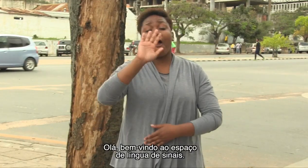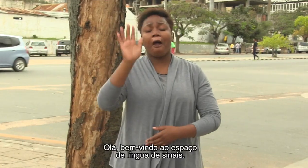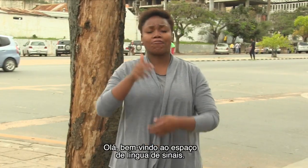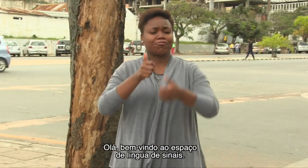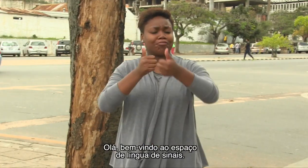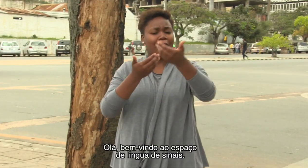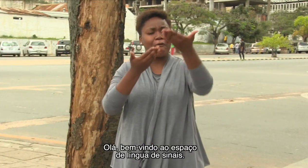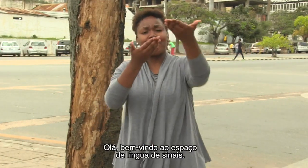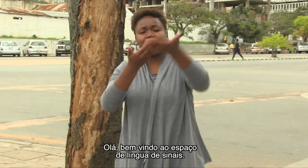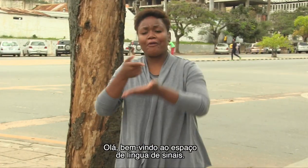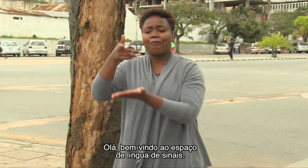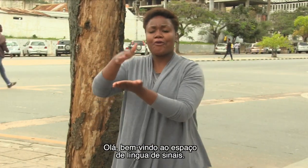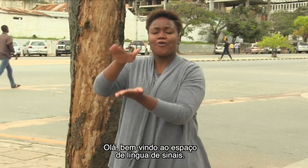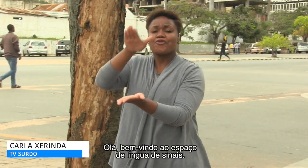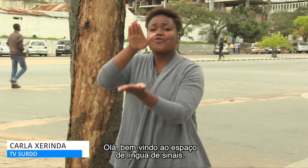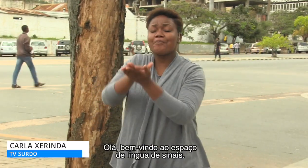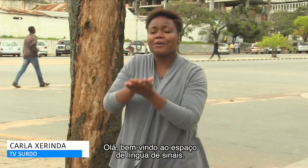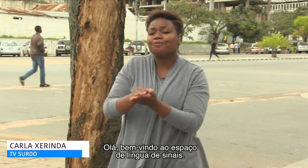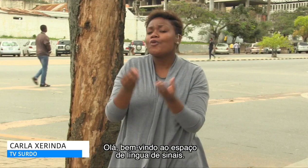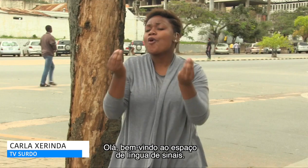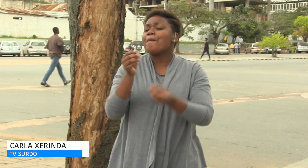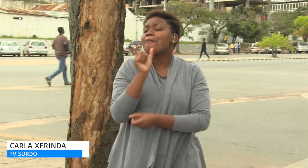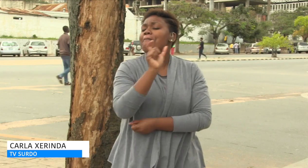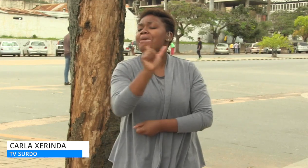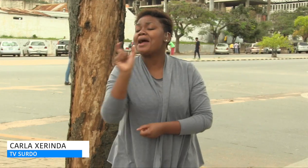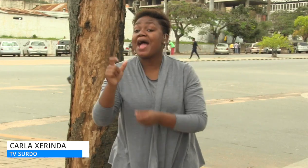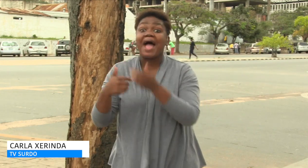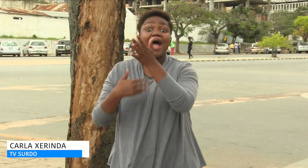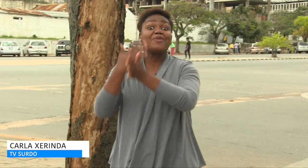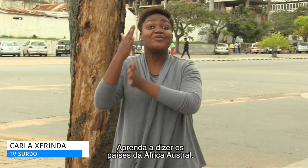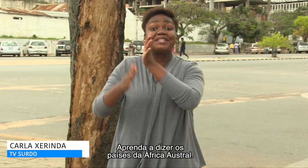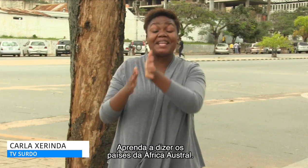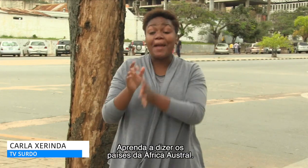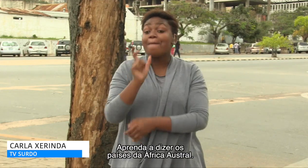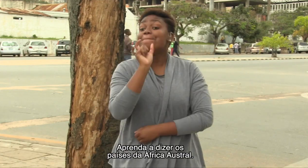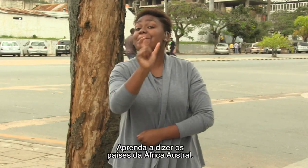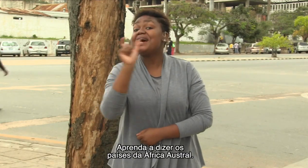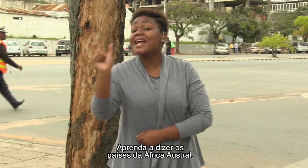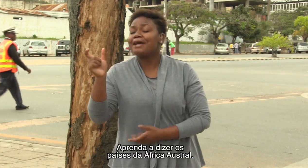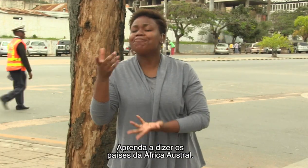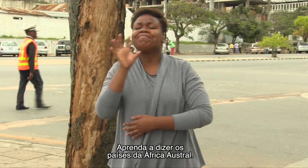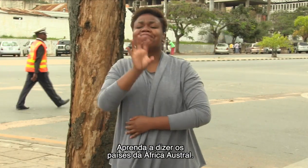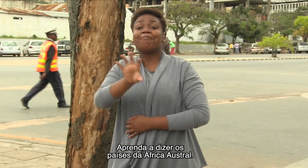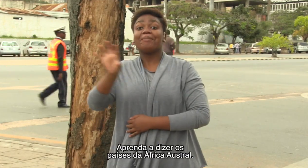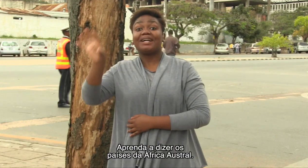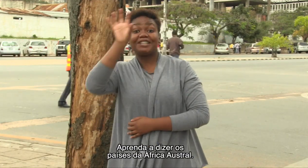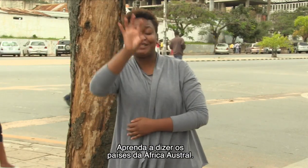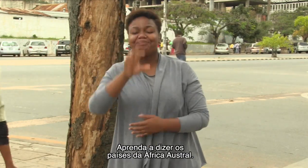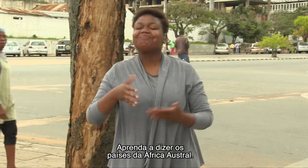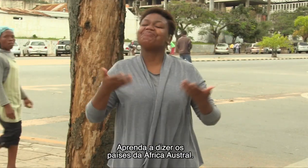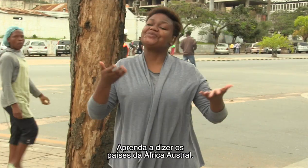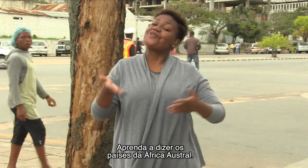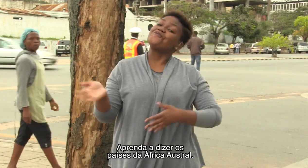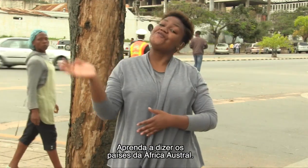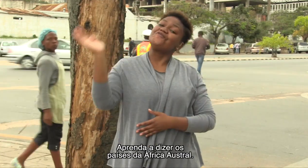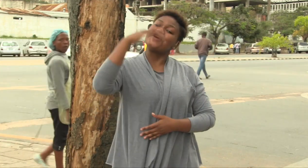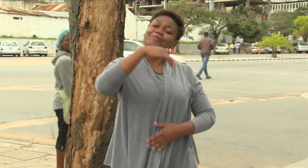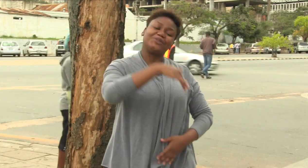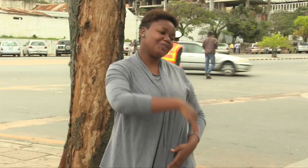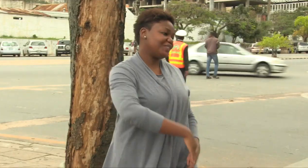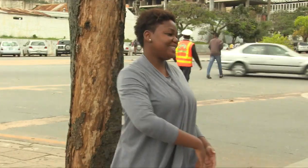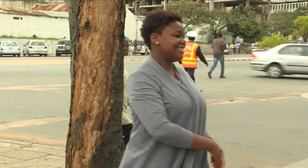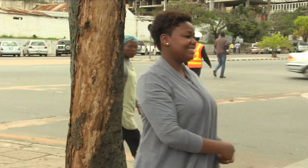Olá! Bem-vindo ao Espaço de Língua de Sinais. Aprenda a dizer os países da África